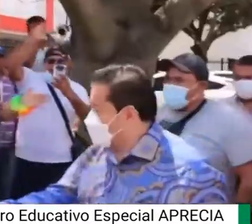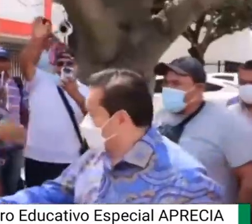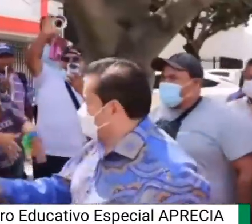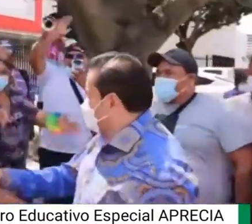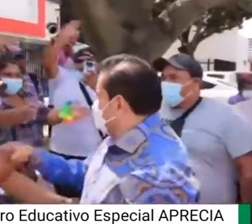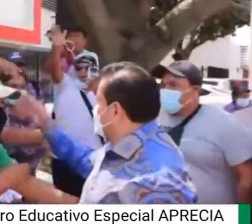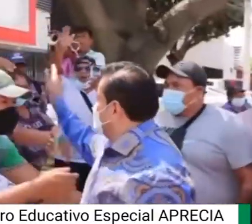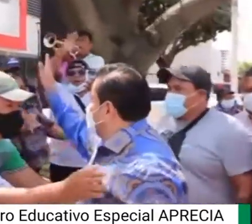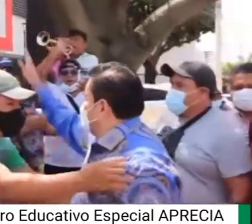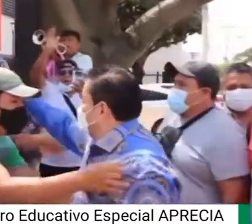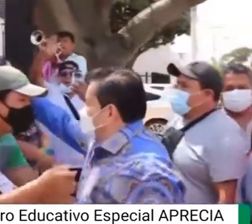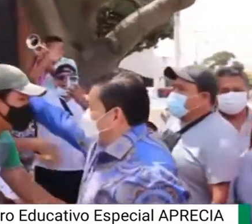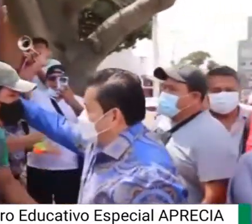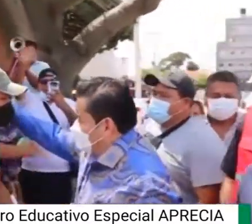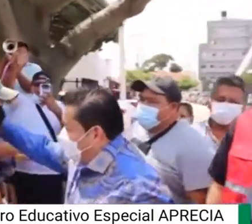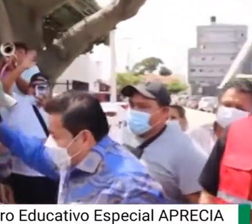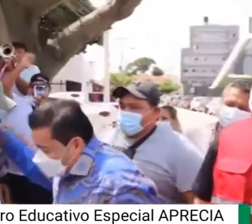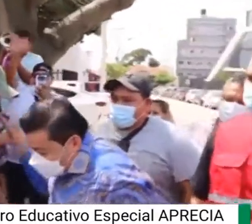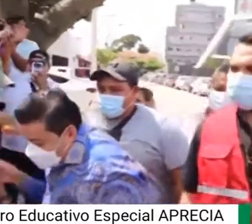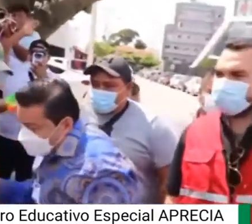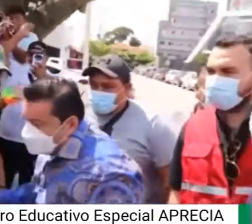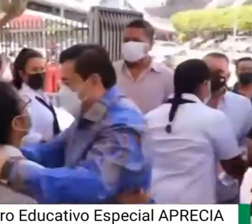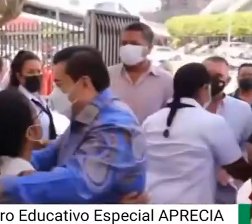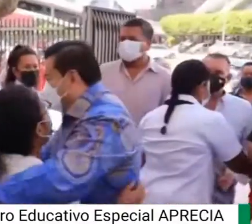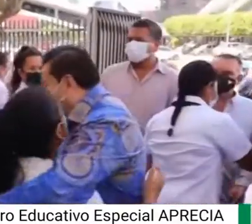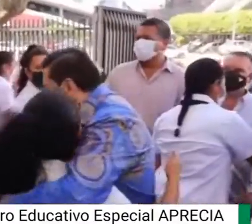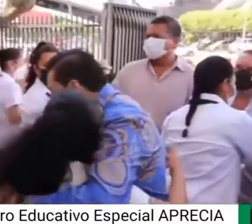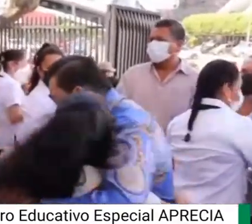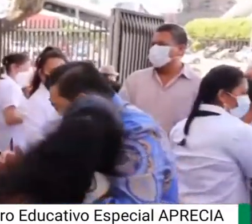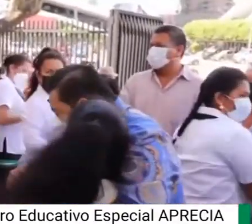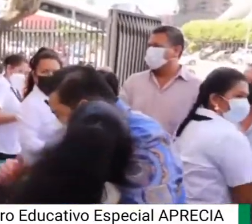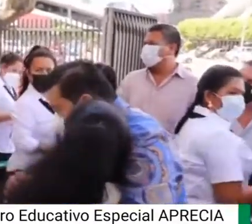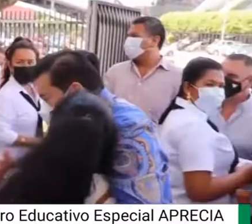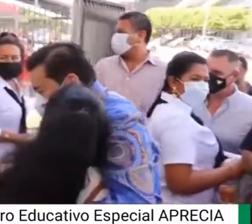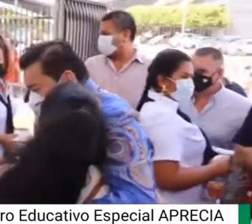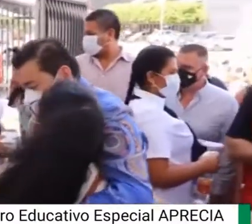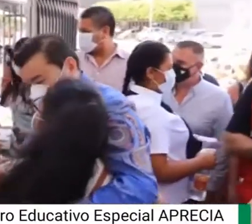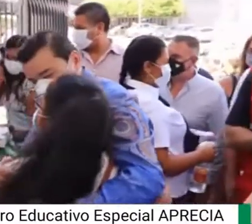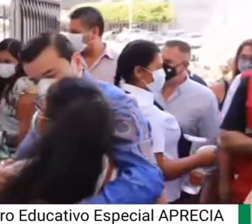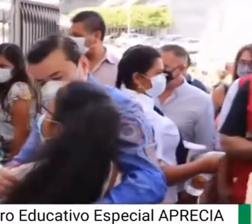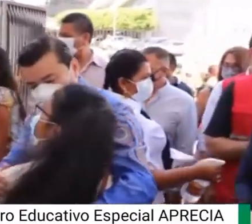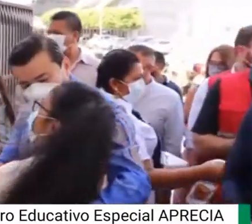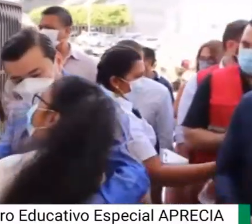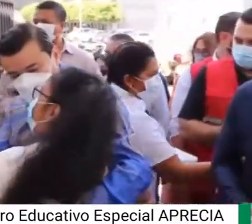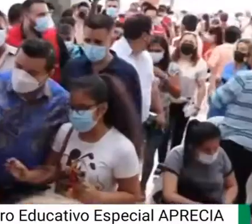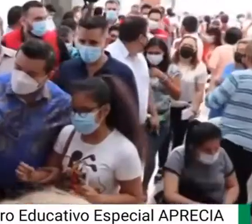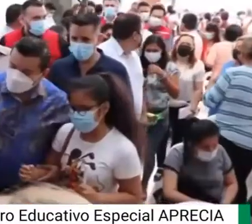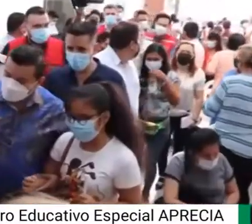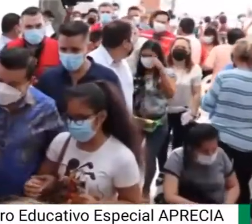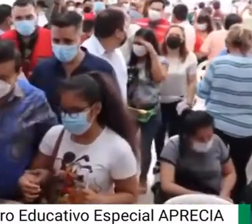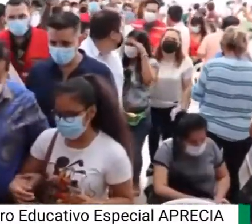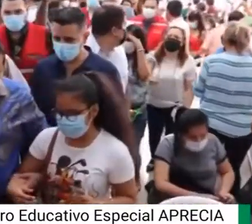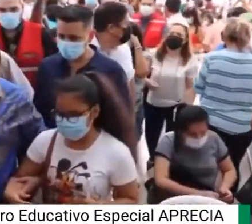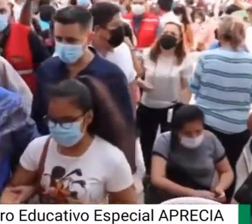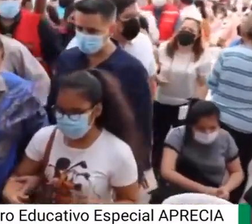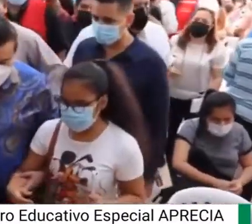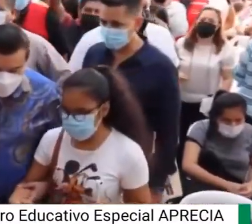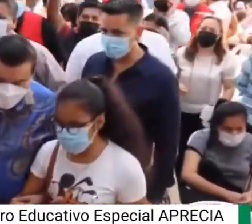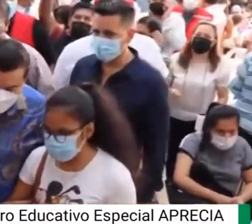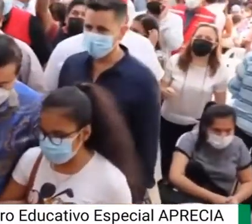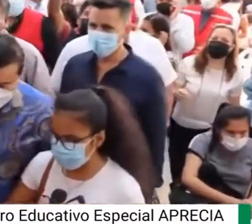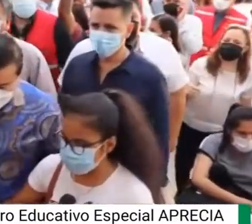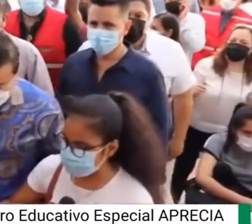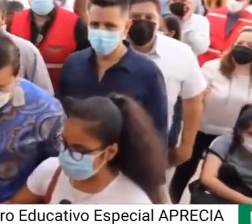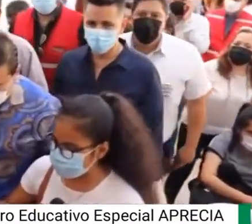Católica. Esta mañana es importante que nosotros tomemos en cuenta estos sectores que por muchos años estuvieron olvidados. Cuenten